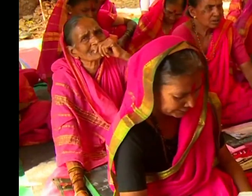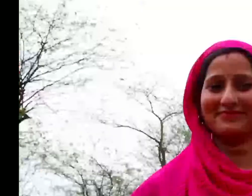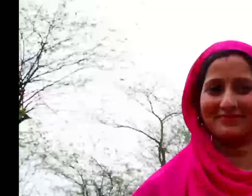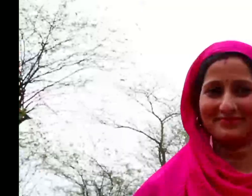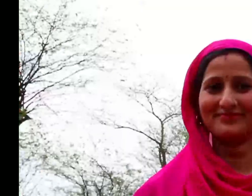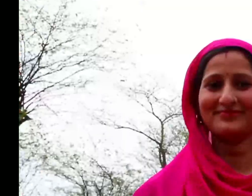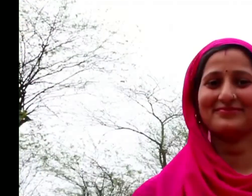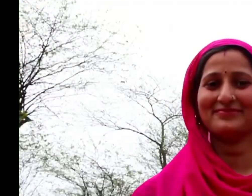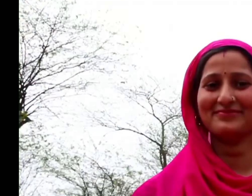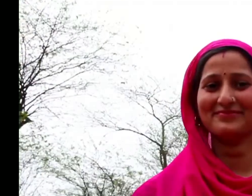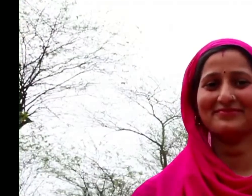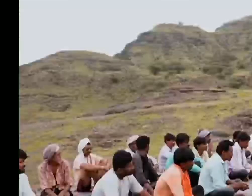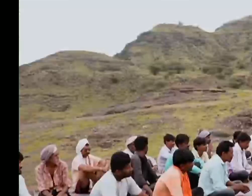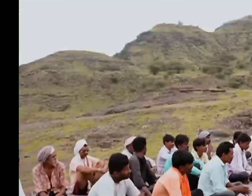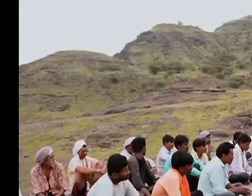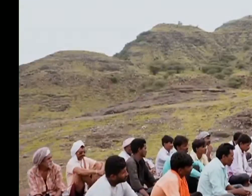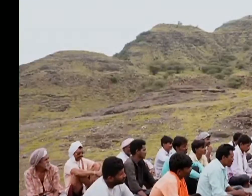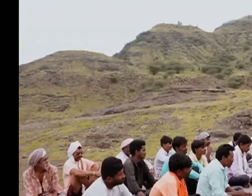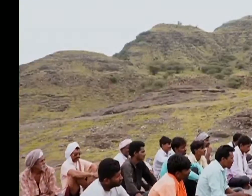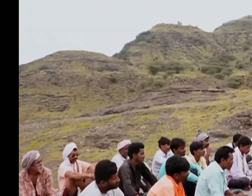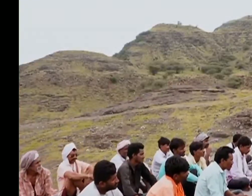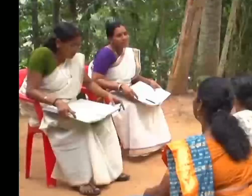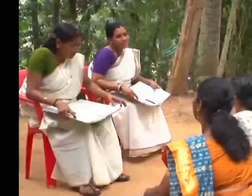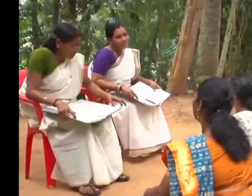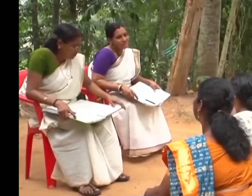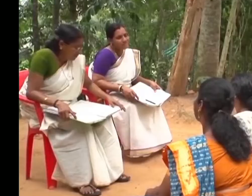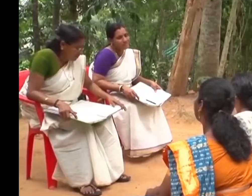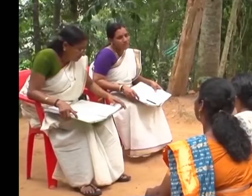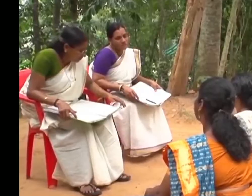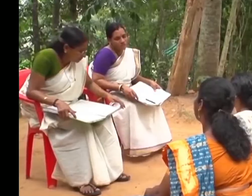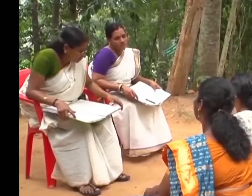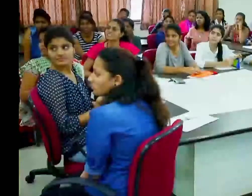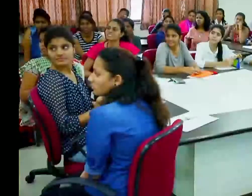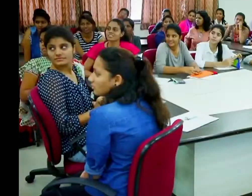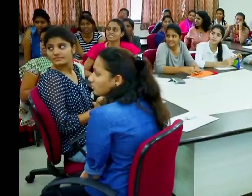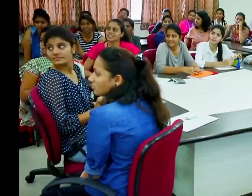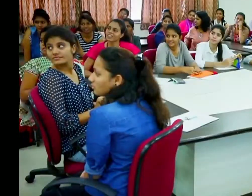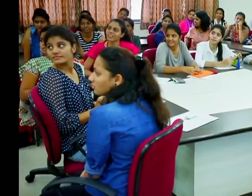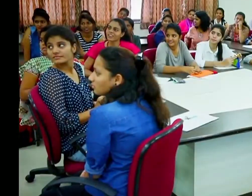की लोच से युक्त हो, कभी पढ़े हम कहीं